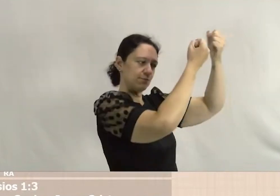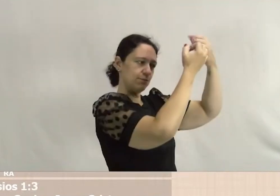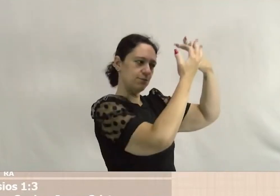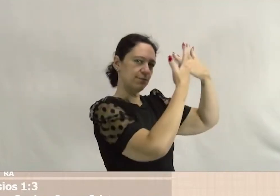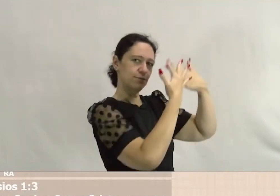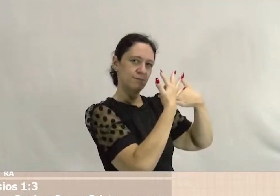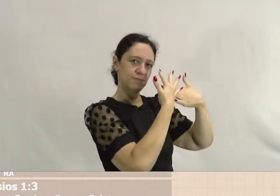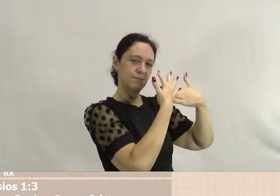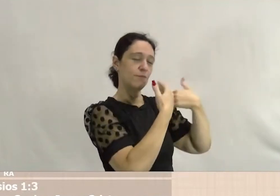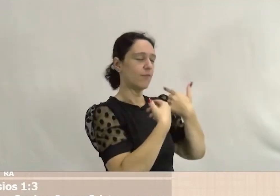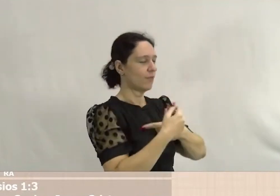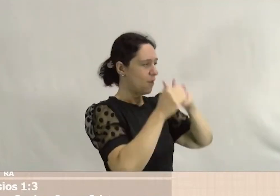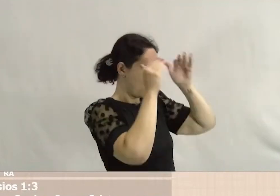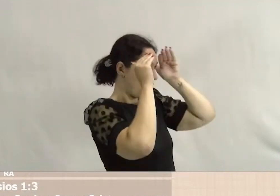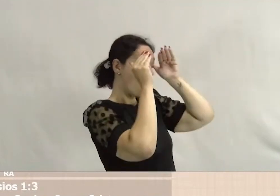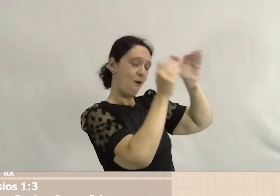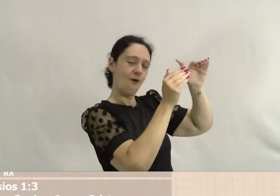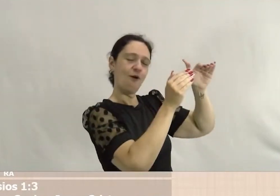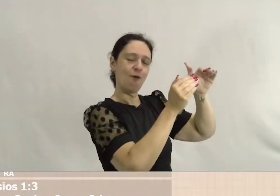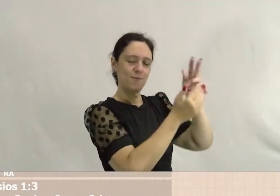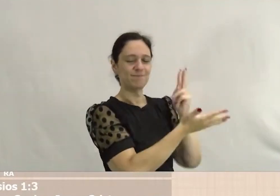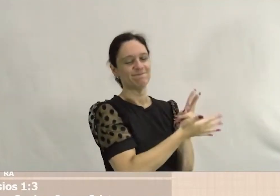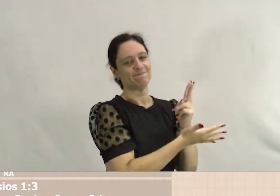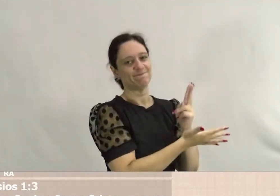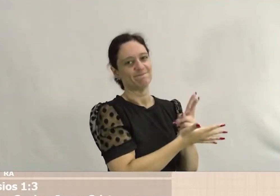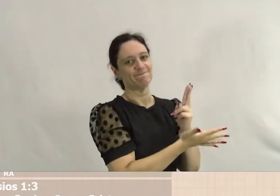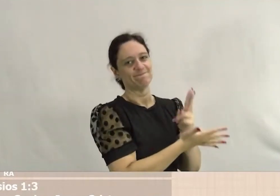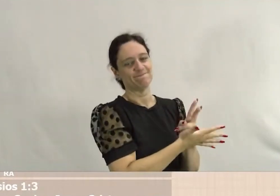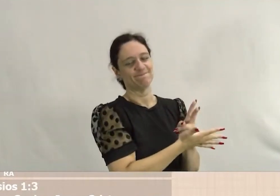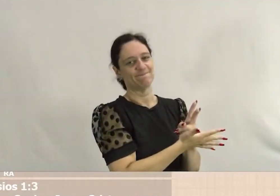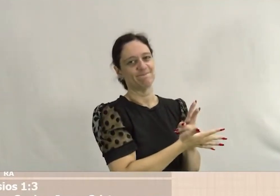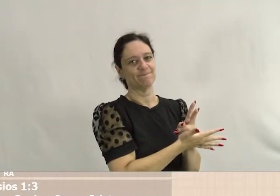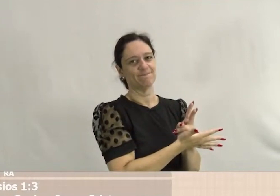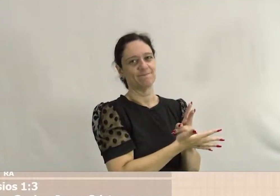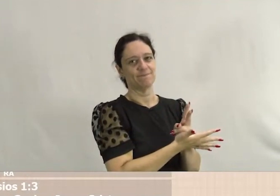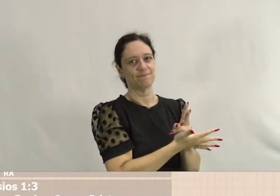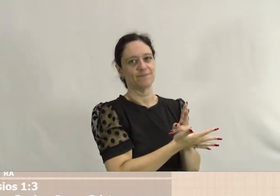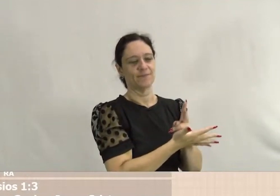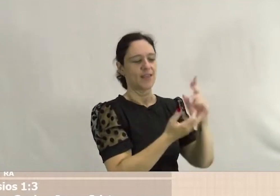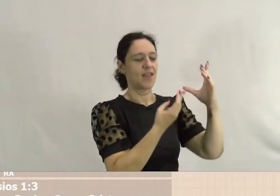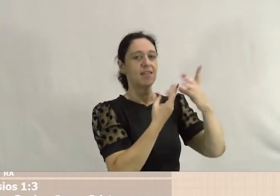dispensar abundante do Deus triuno,